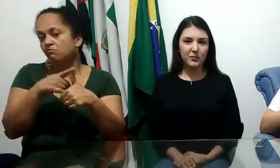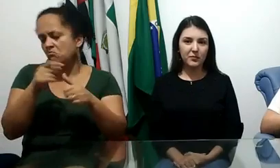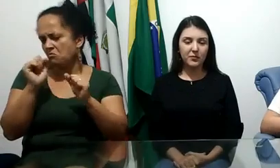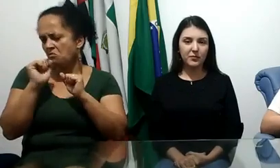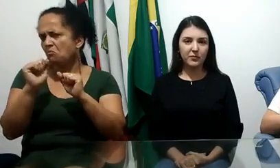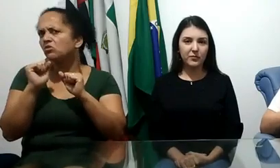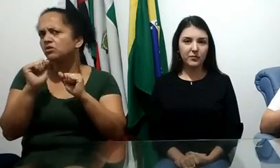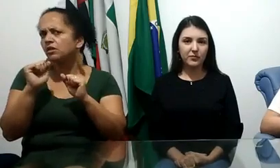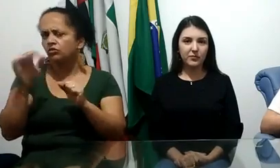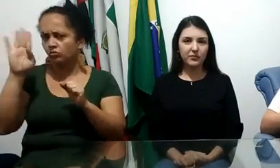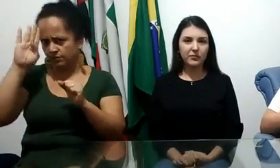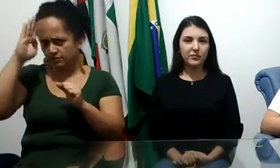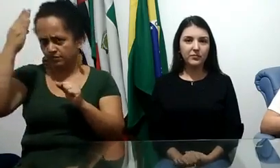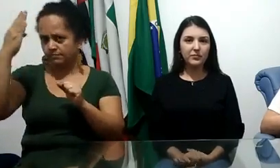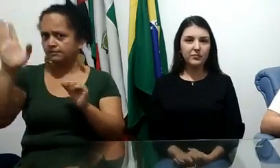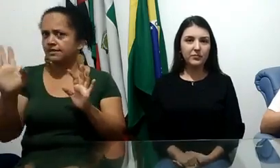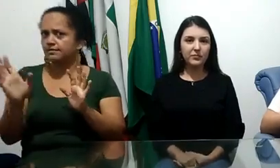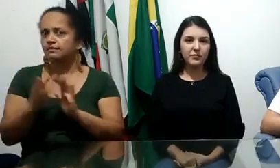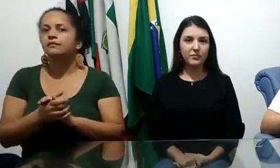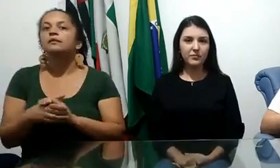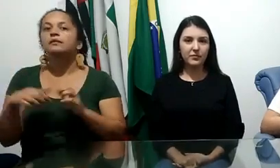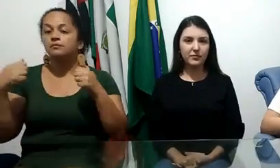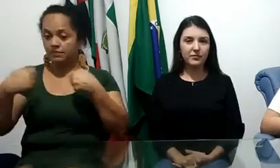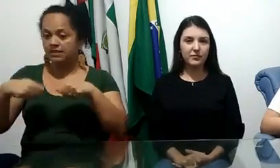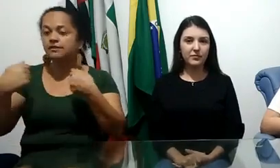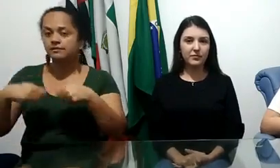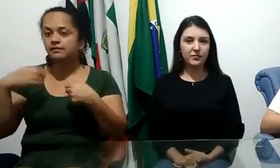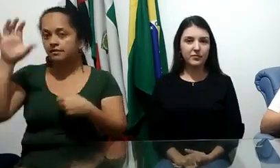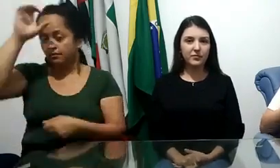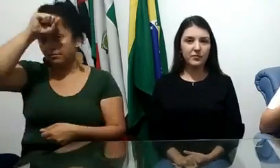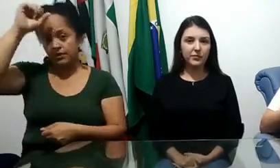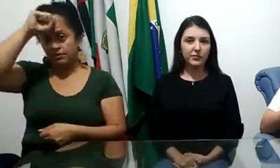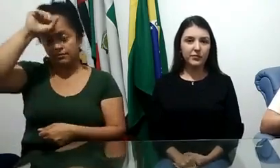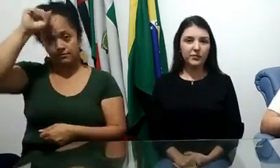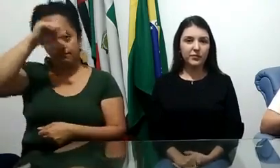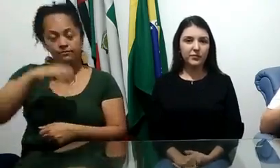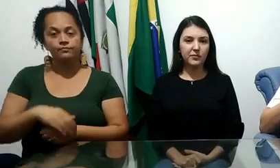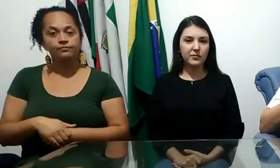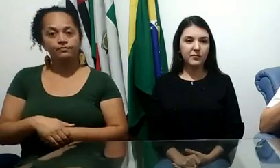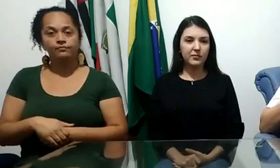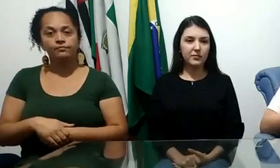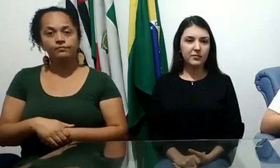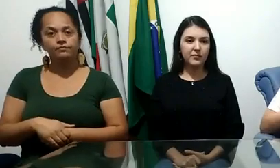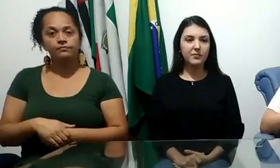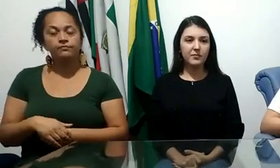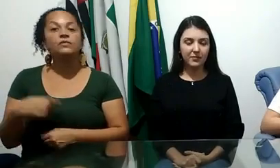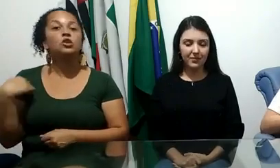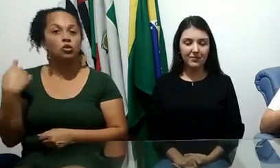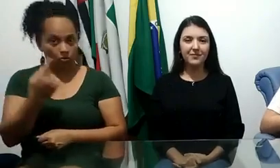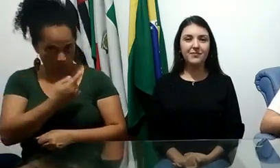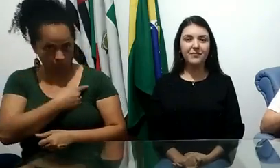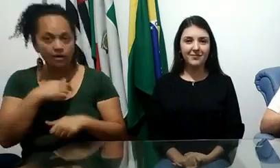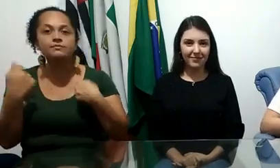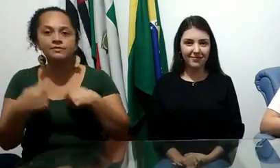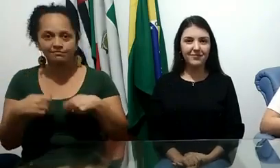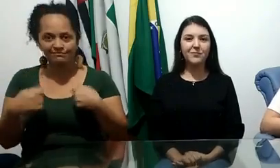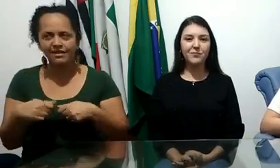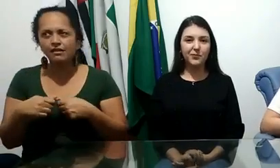gente precisa aprender a aplicar na nossa vida desde primeiro. É a ouvir conselhos e